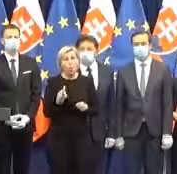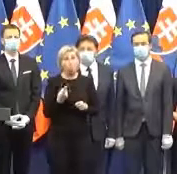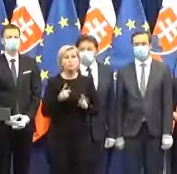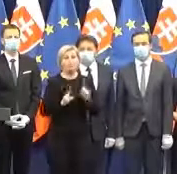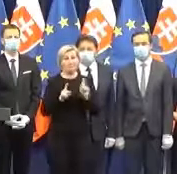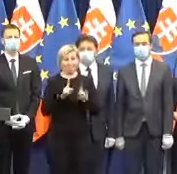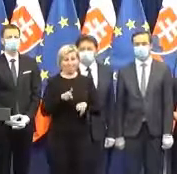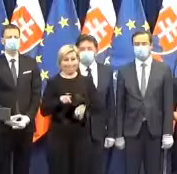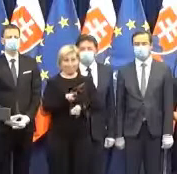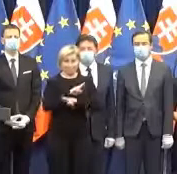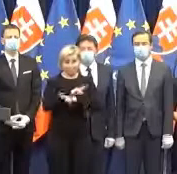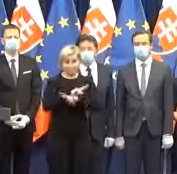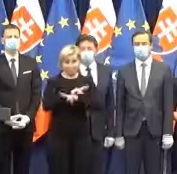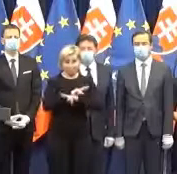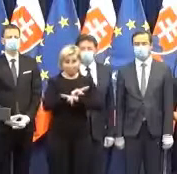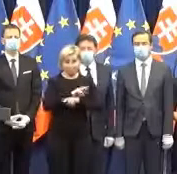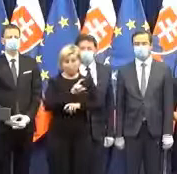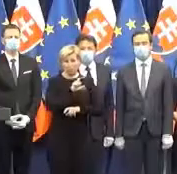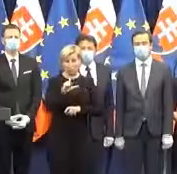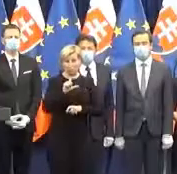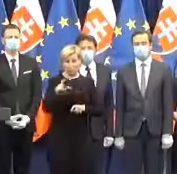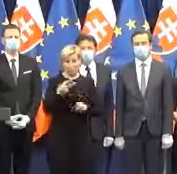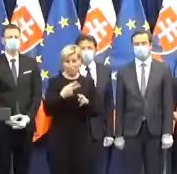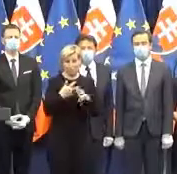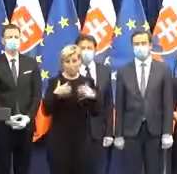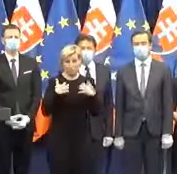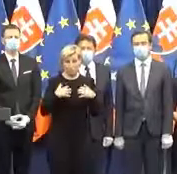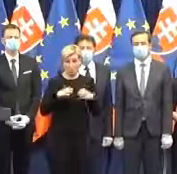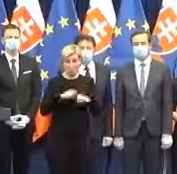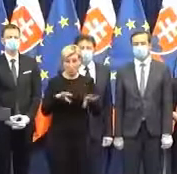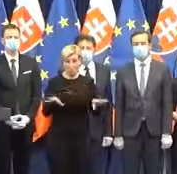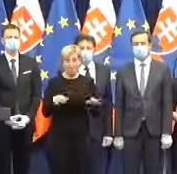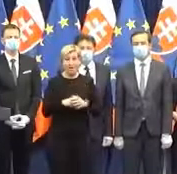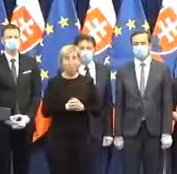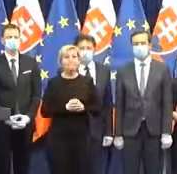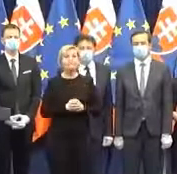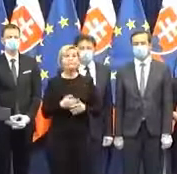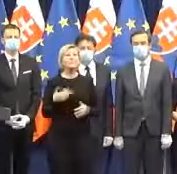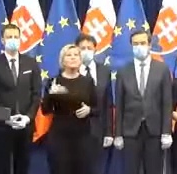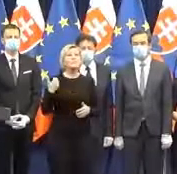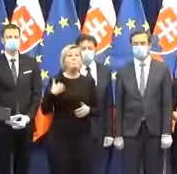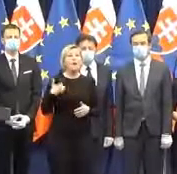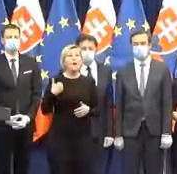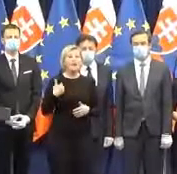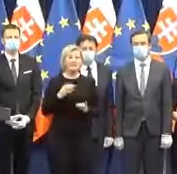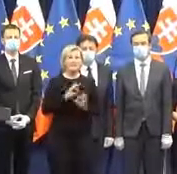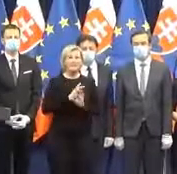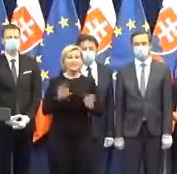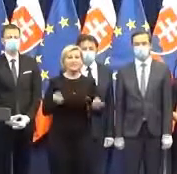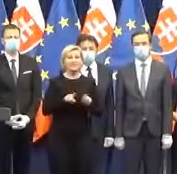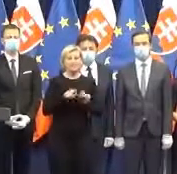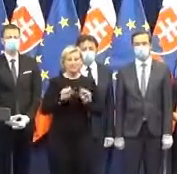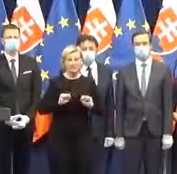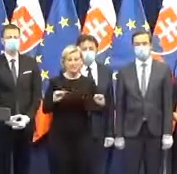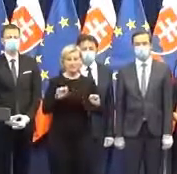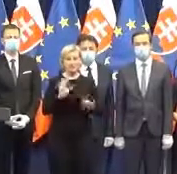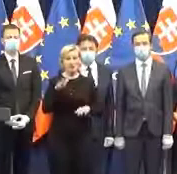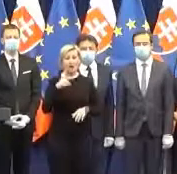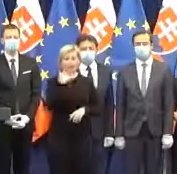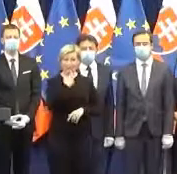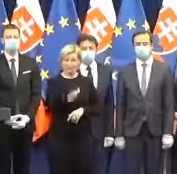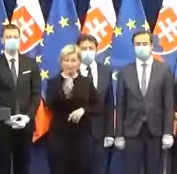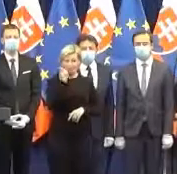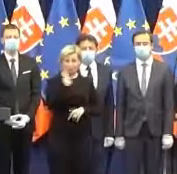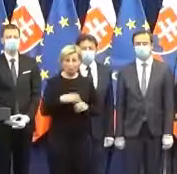vlastný život tejto chorobe. Jednoducho, mladí ľudia veľmi výrazne lepšie sa dokážu s chorobou vysporiadať ako títo starší ľudia,